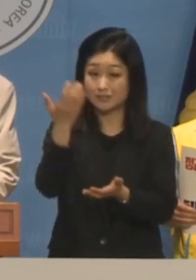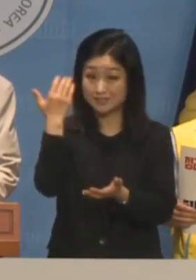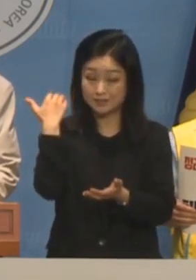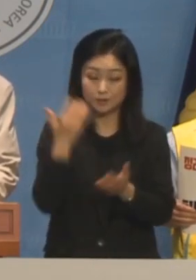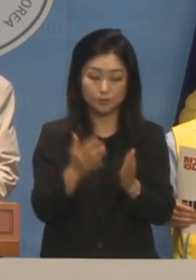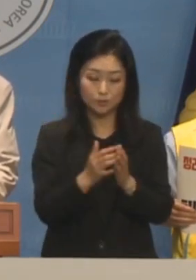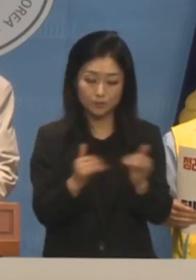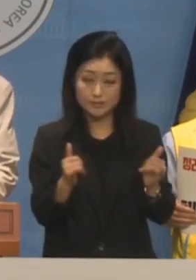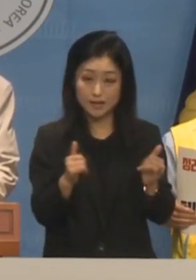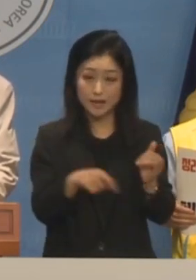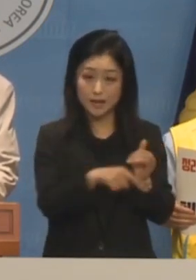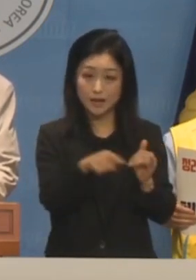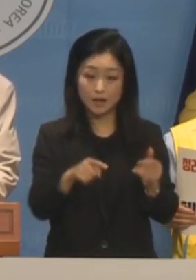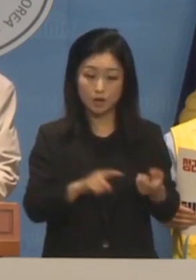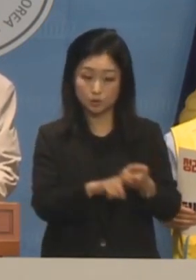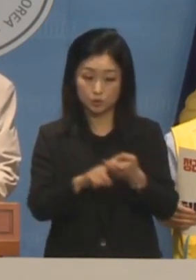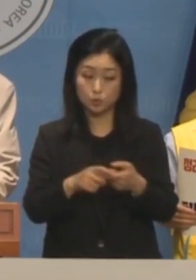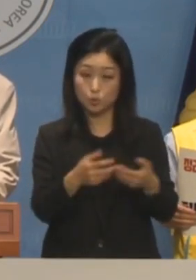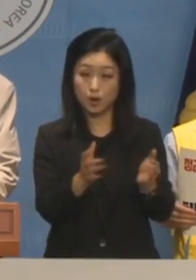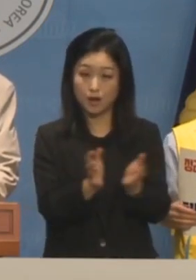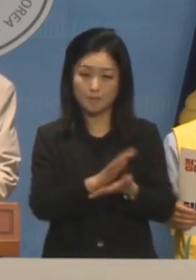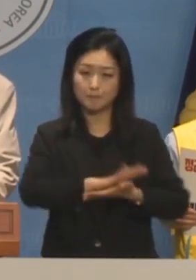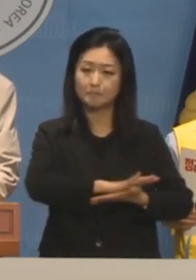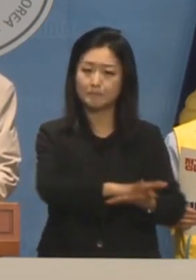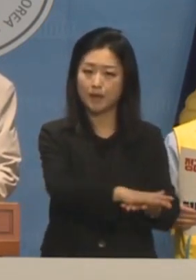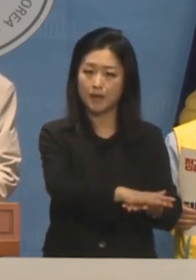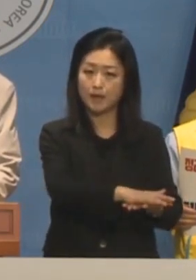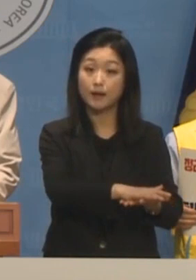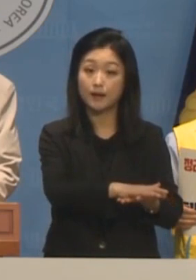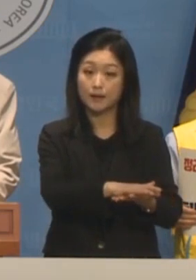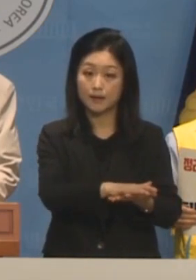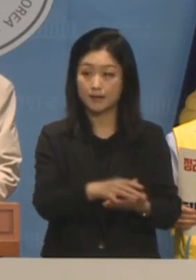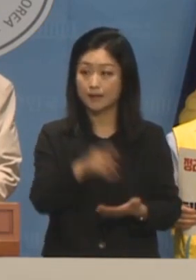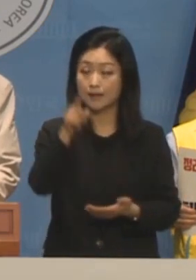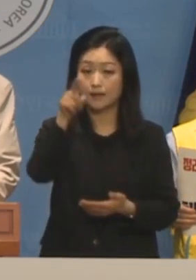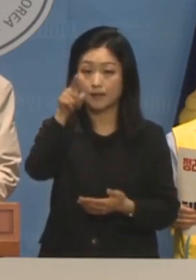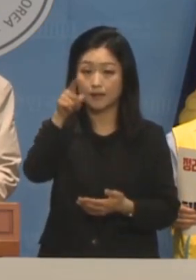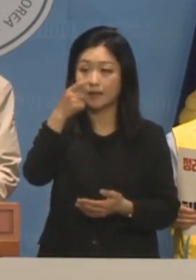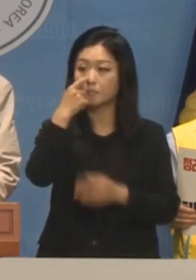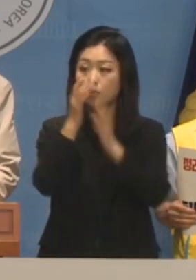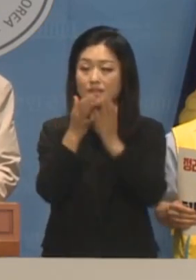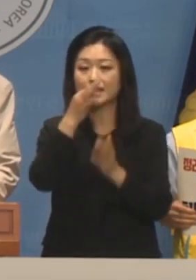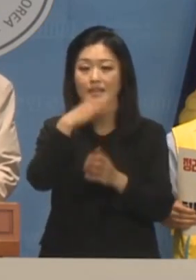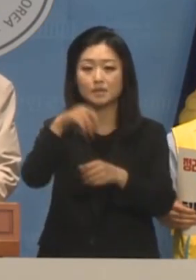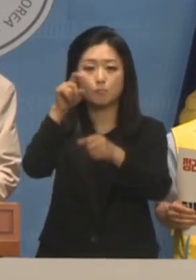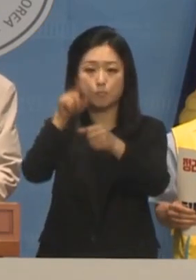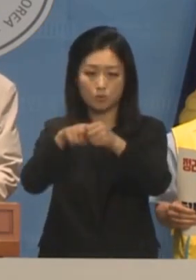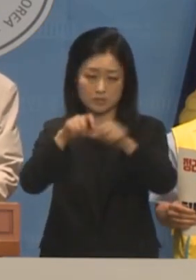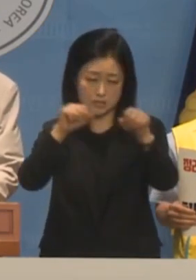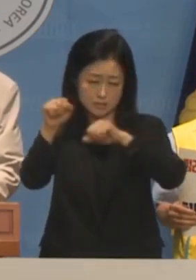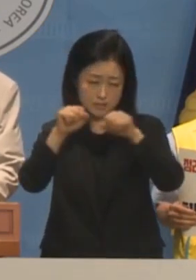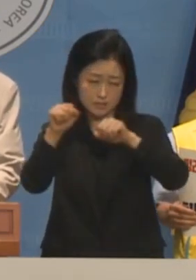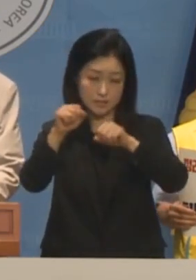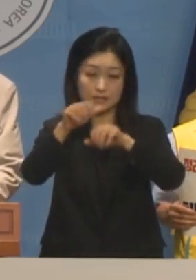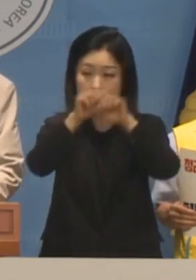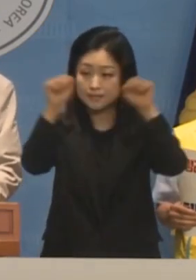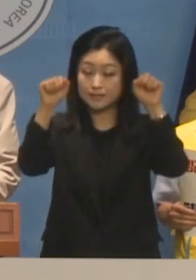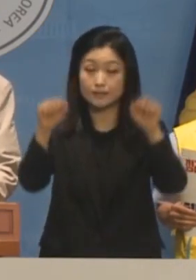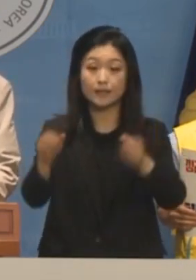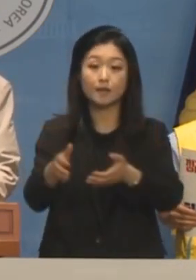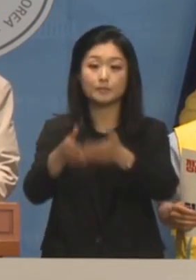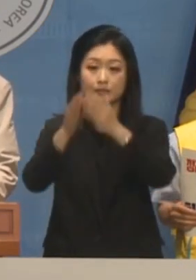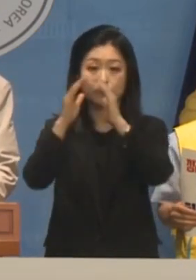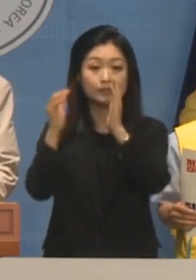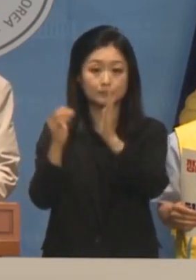정당한 결사체인 노동조합을 약화시키고 철저하게 자신들의 이익을 관철시키는 체제를 만들기 위해 노력해